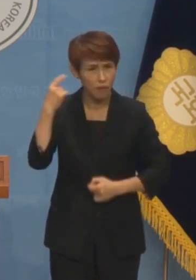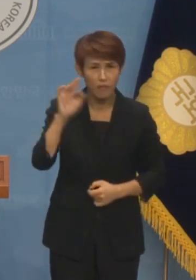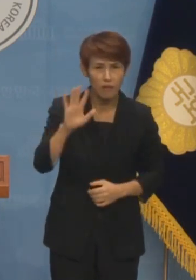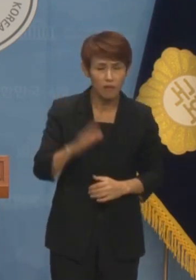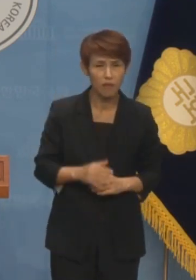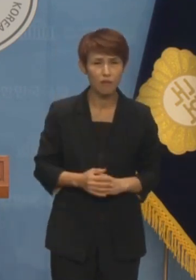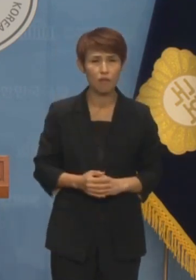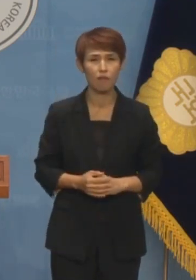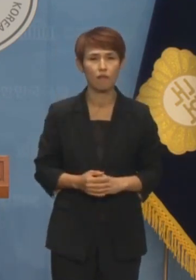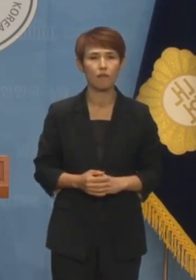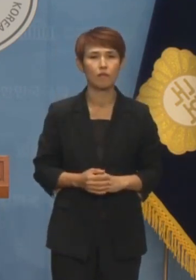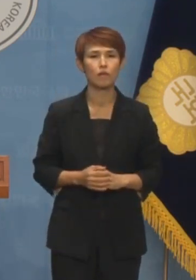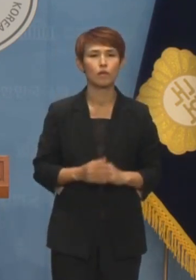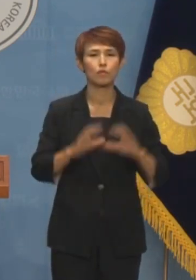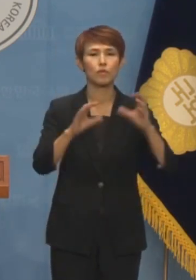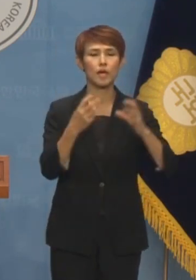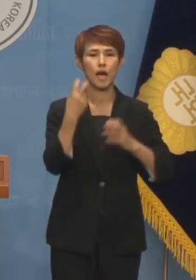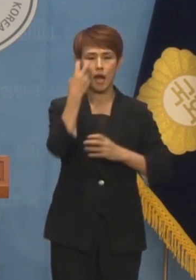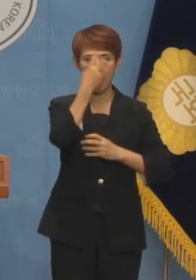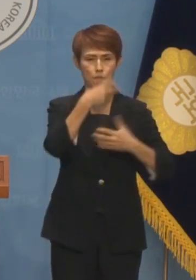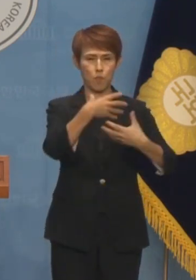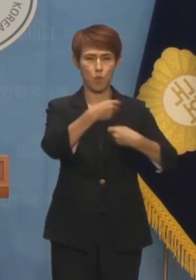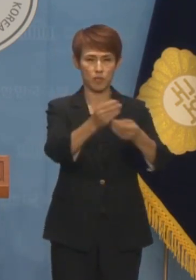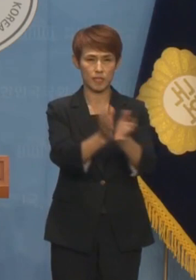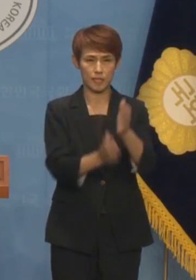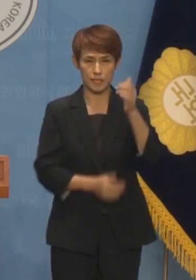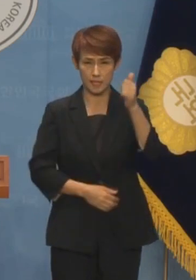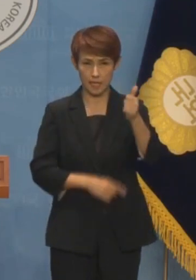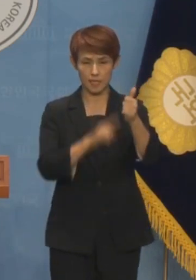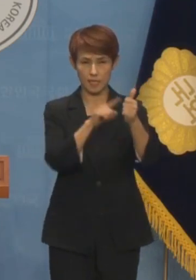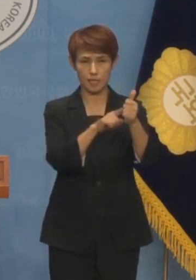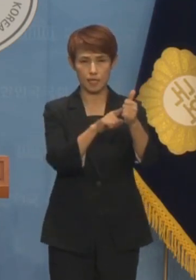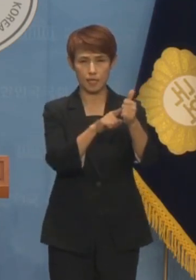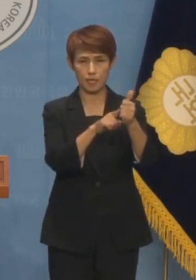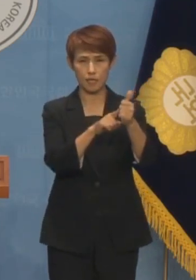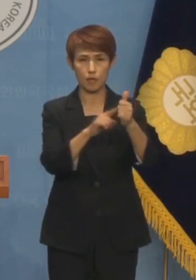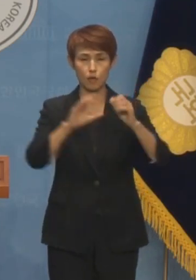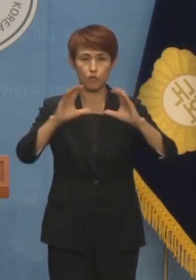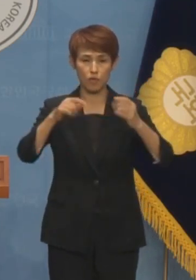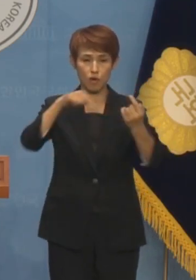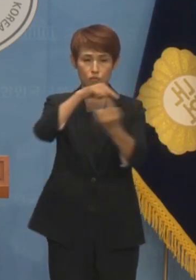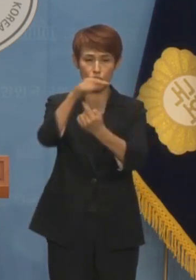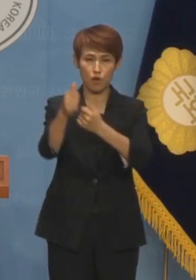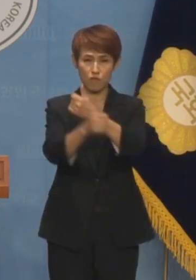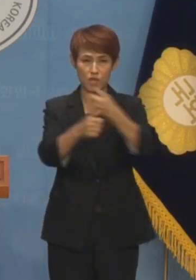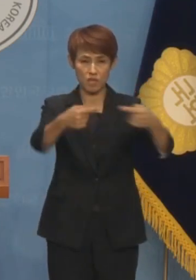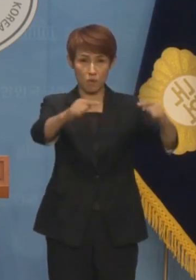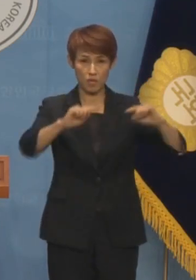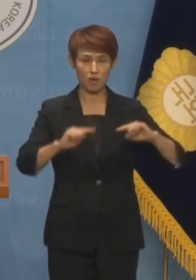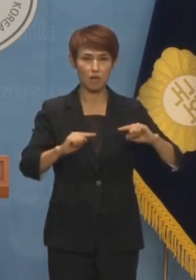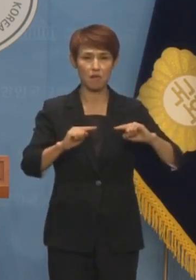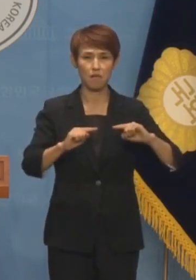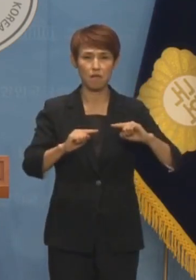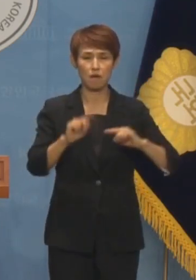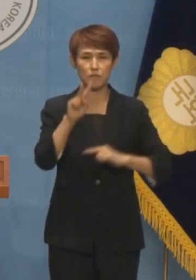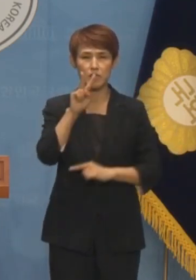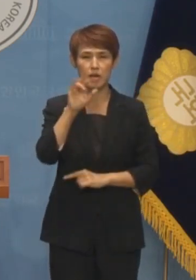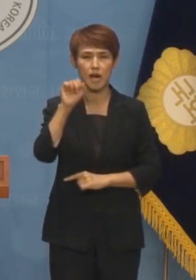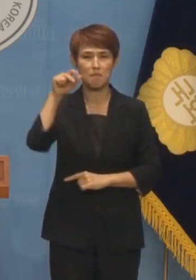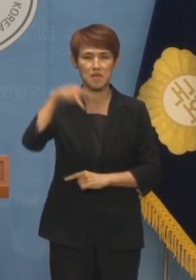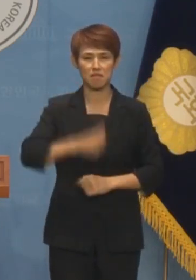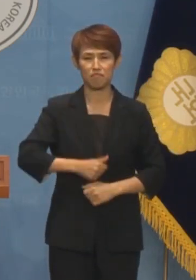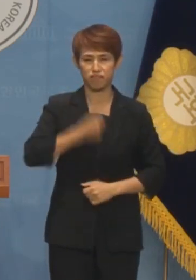김태효 국가안보실 1차장은 지난 1일 열린 국회 운영위에 나와 VIP 경로설의